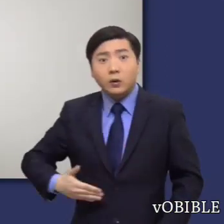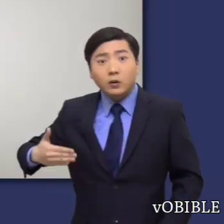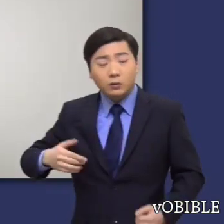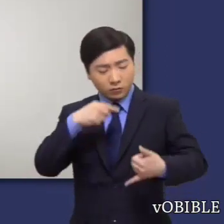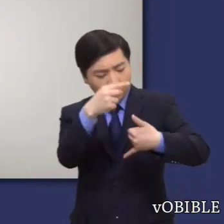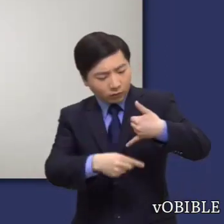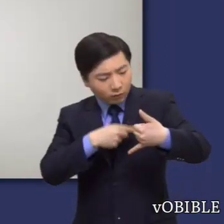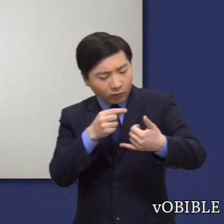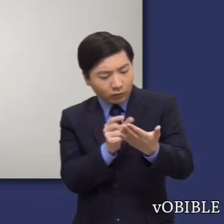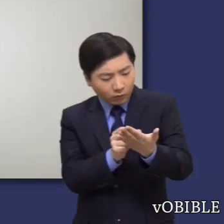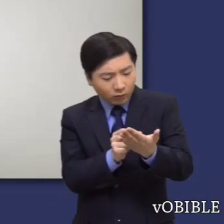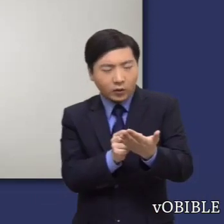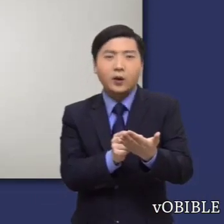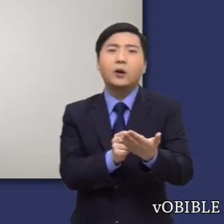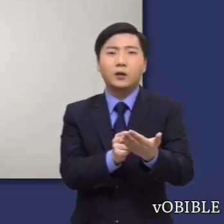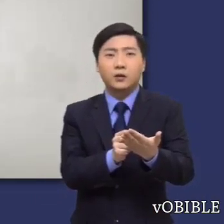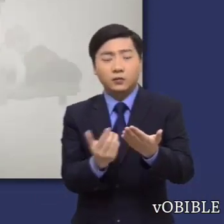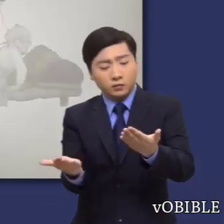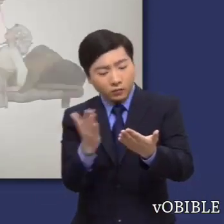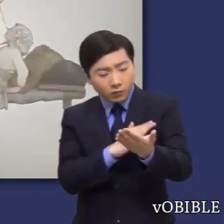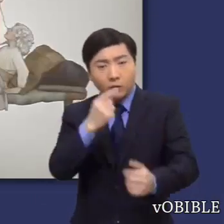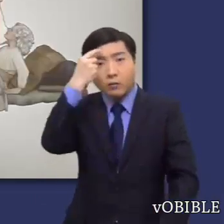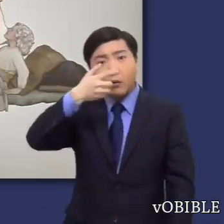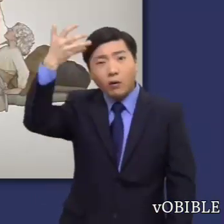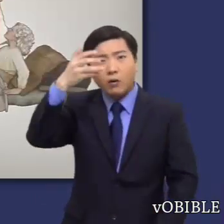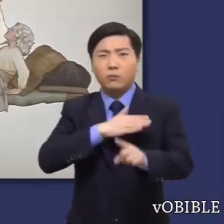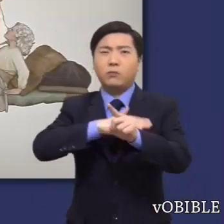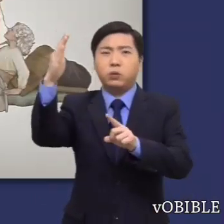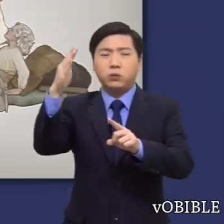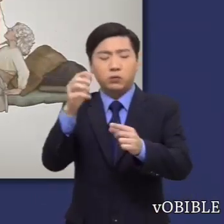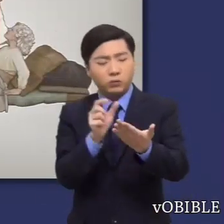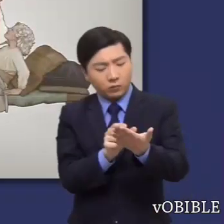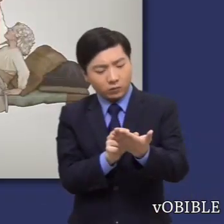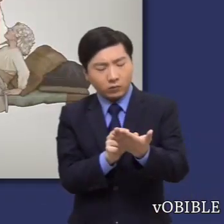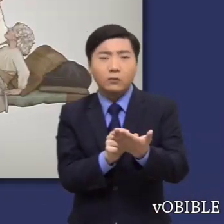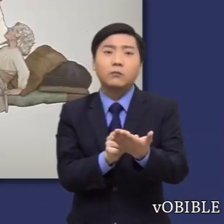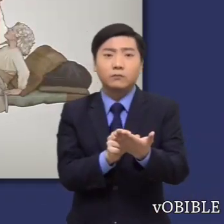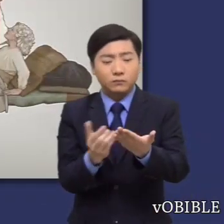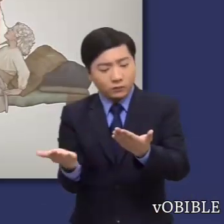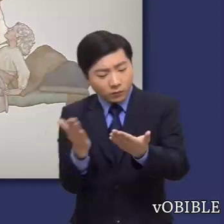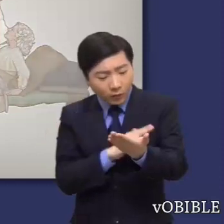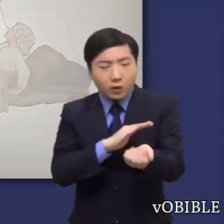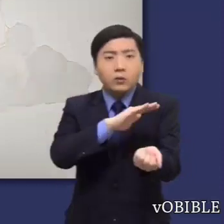他用满身麻风来形容病人，他也提到彼得的岳母发高烧。